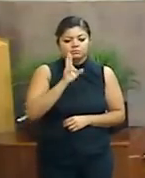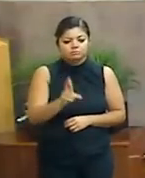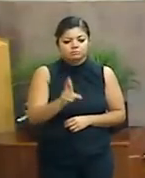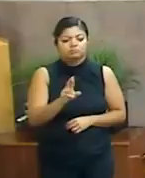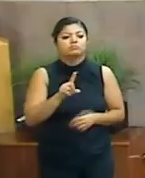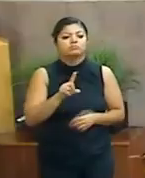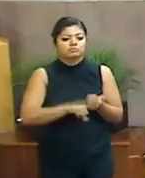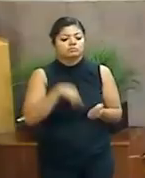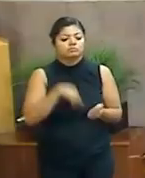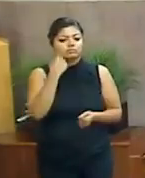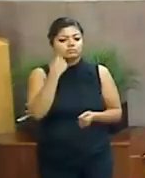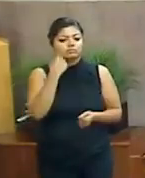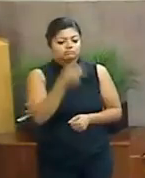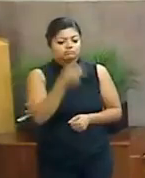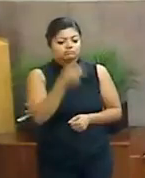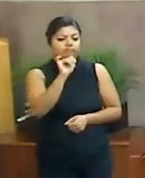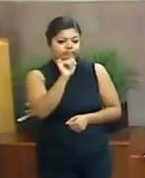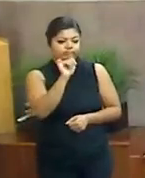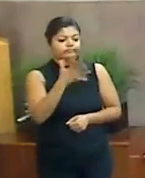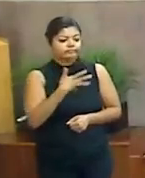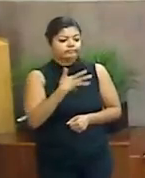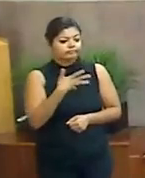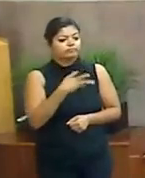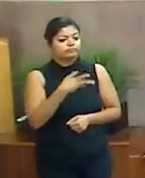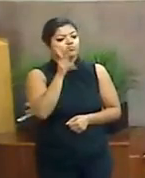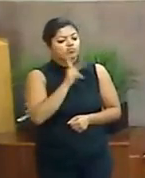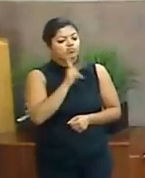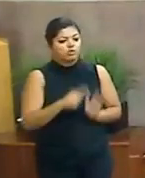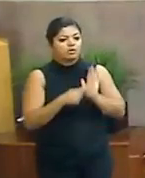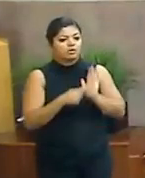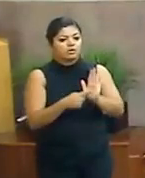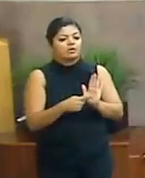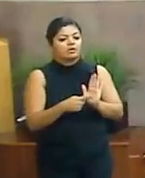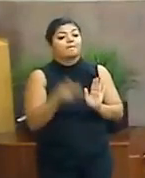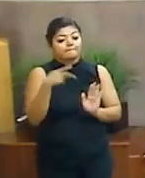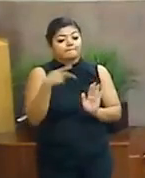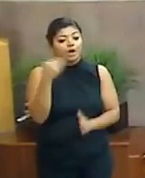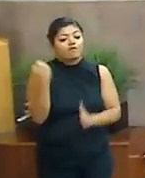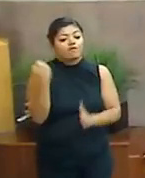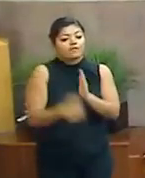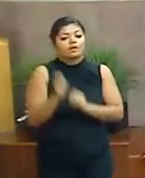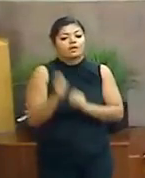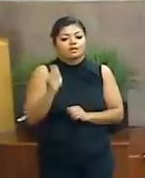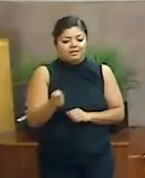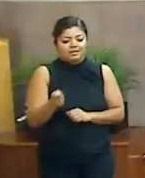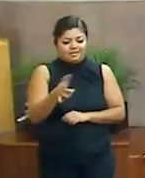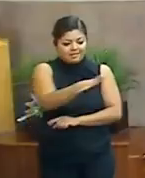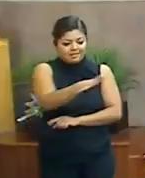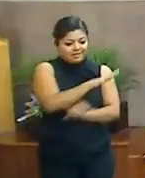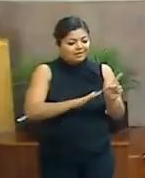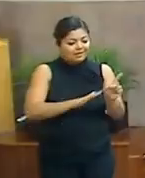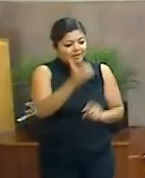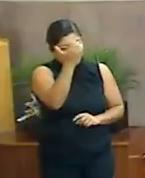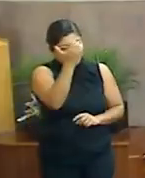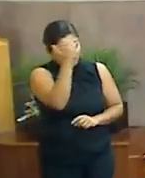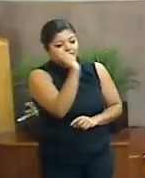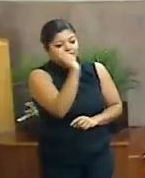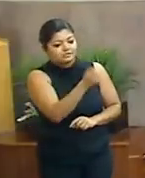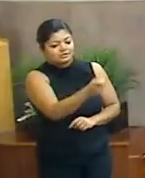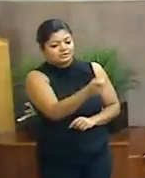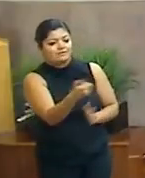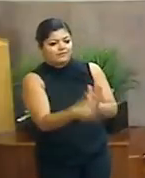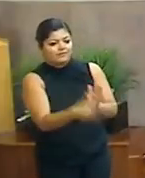calificado de fundada por no tomar en cuenta la perspectiva citada para relacionarla con el contexto de las además de